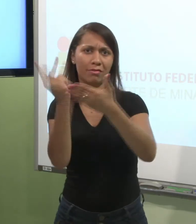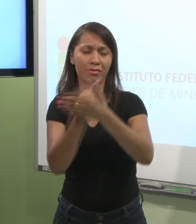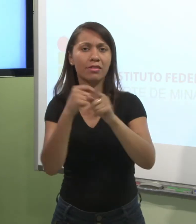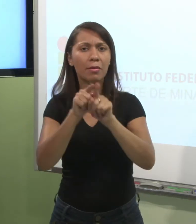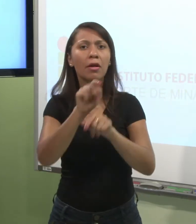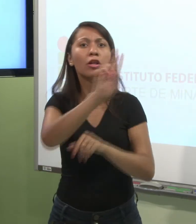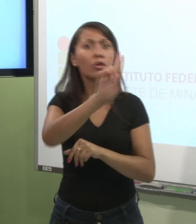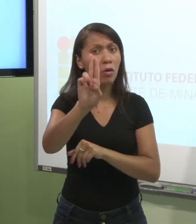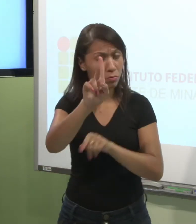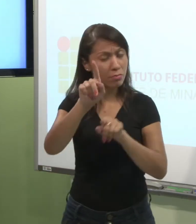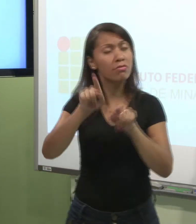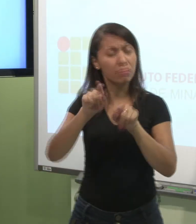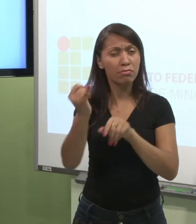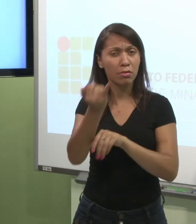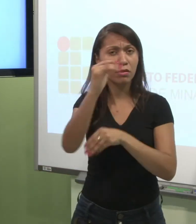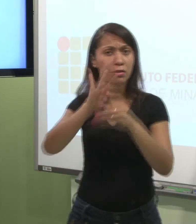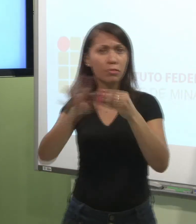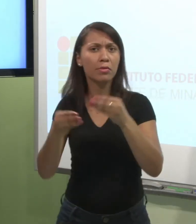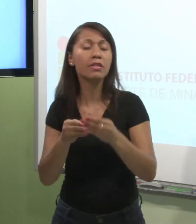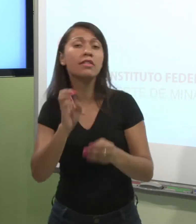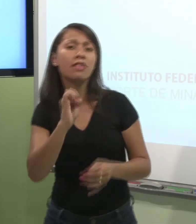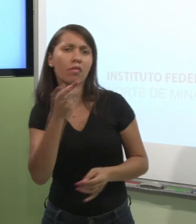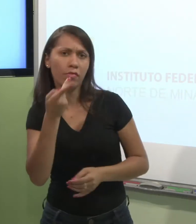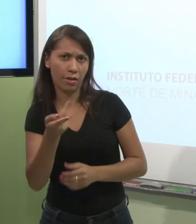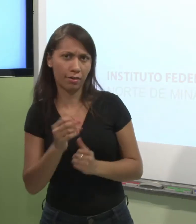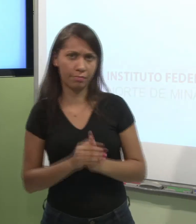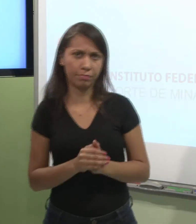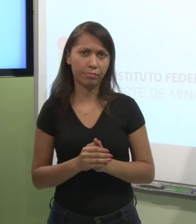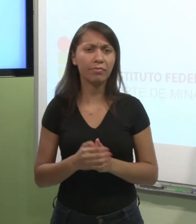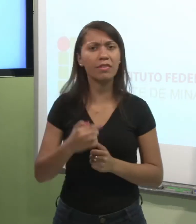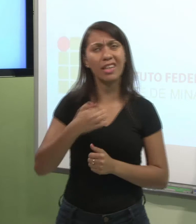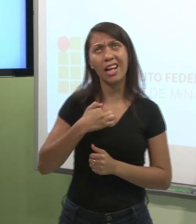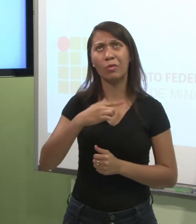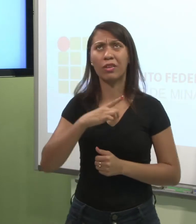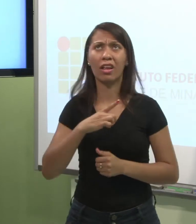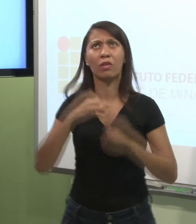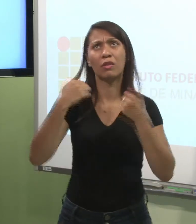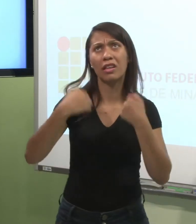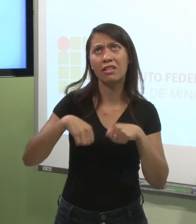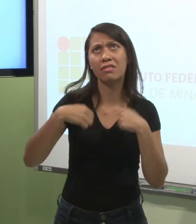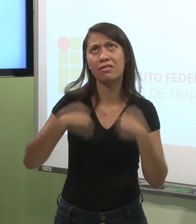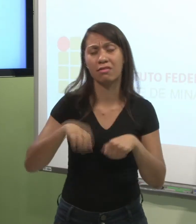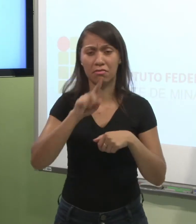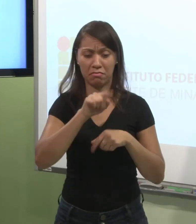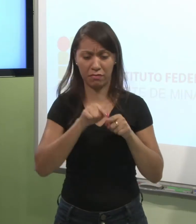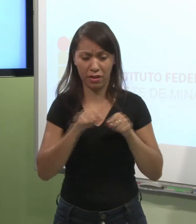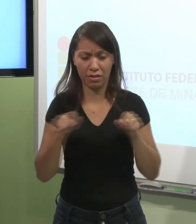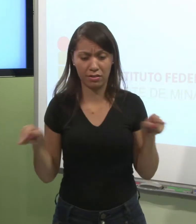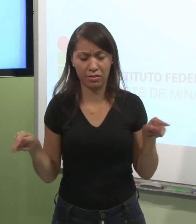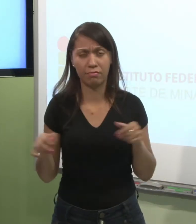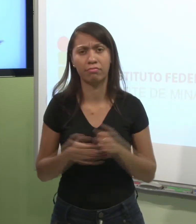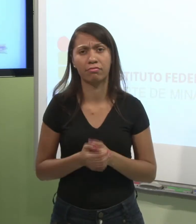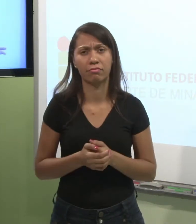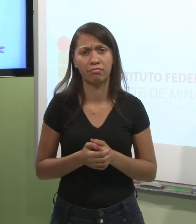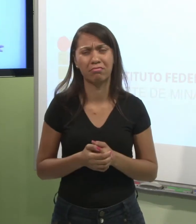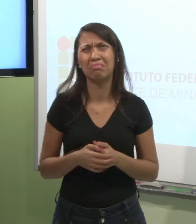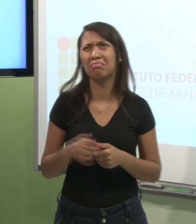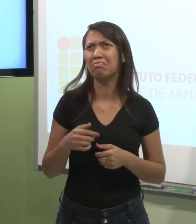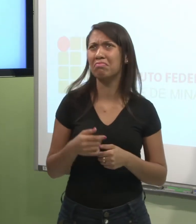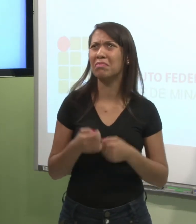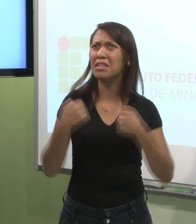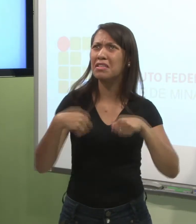os nomes. Se eu falo assim, eu tenho necessidade. Alguém pode me perguntar, necessidade de